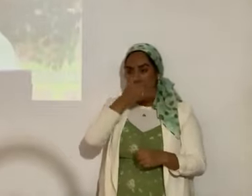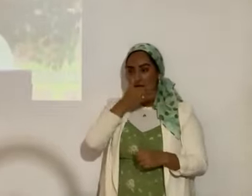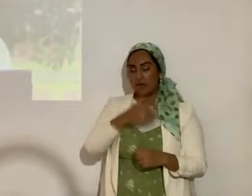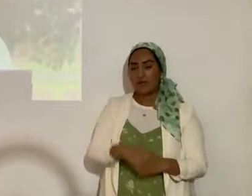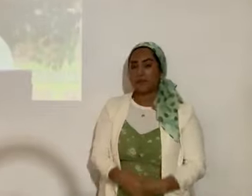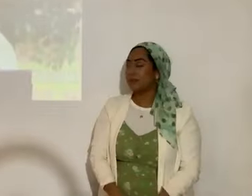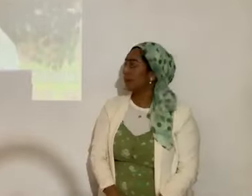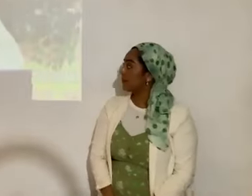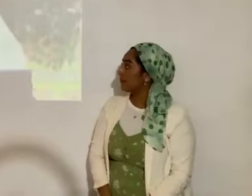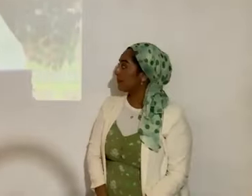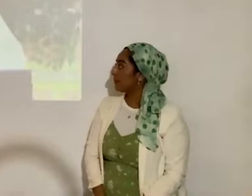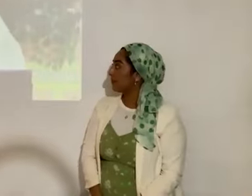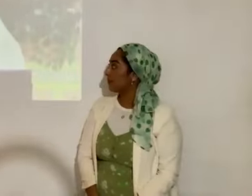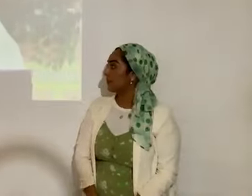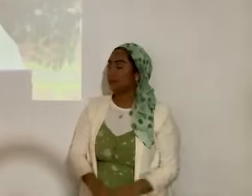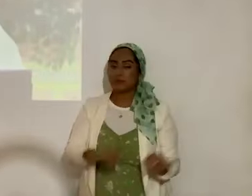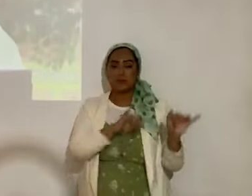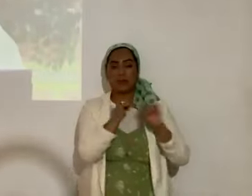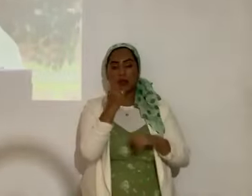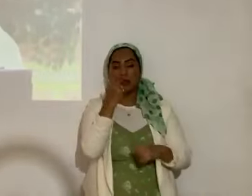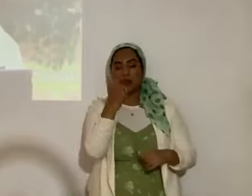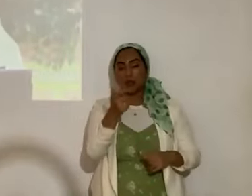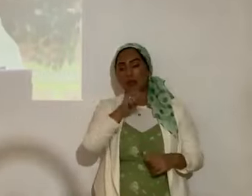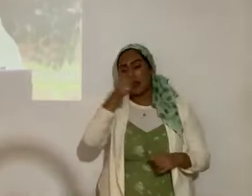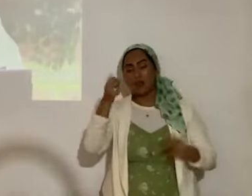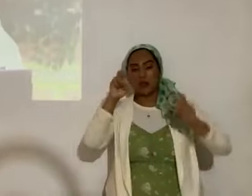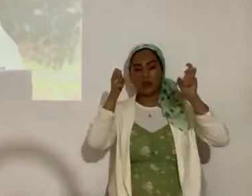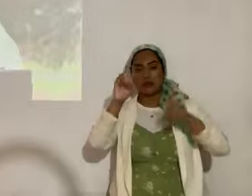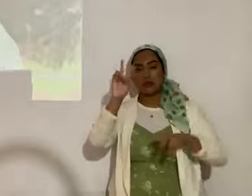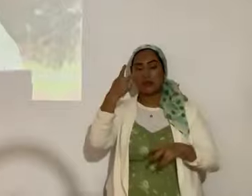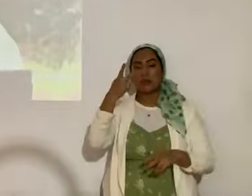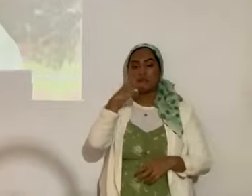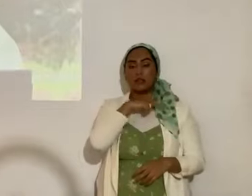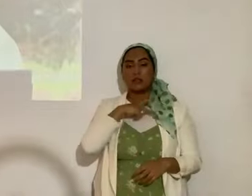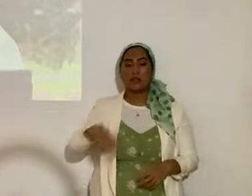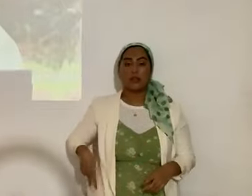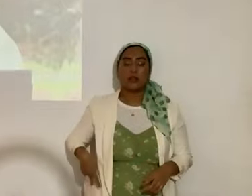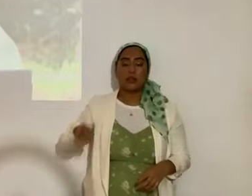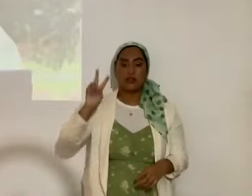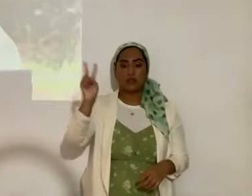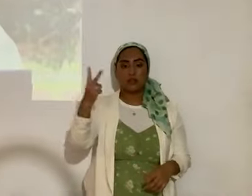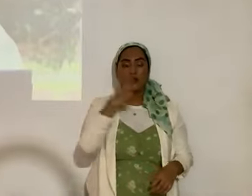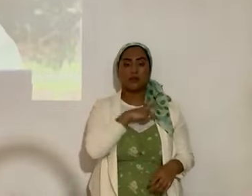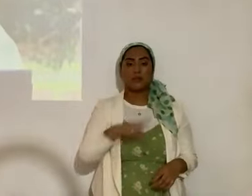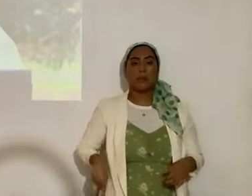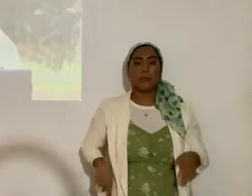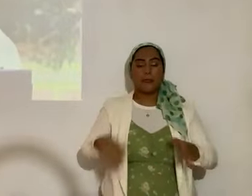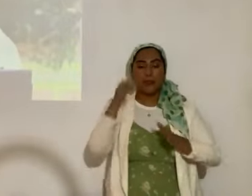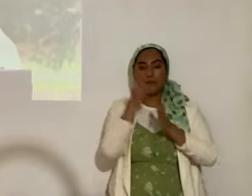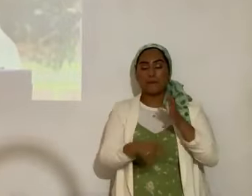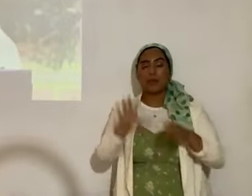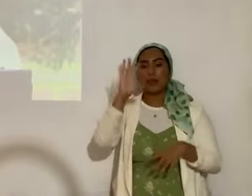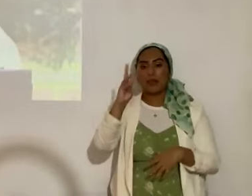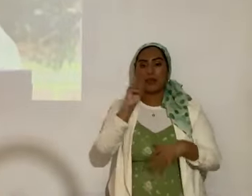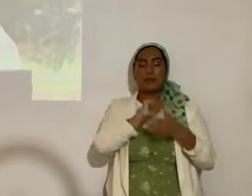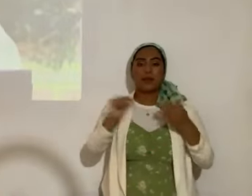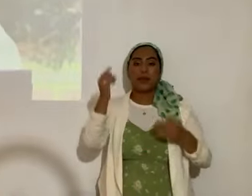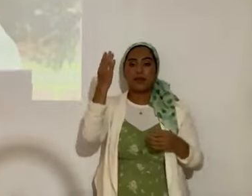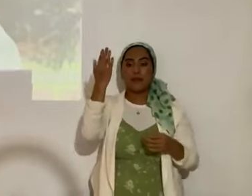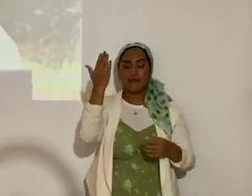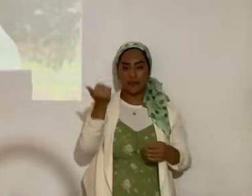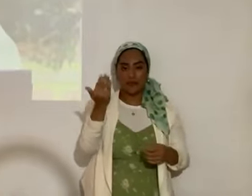también podemos ver otra enseñanza en Segunda de Reyes ya después ustedes lo van a leer Segunda de Reyes capítulo seis verso 15